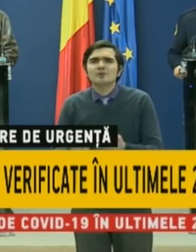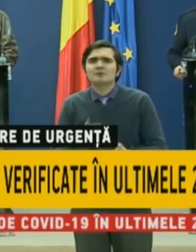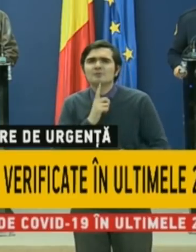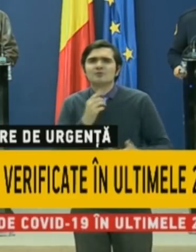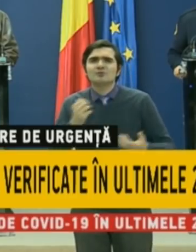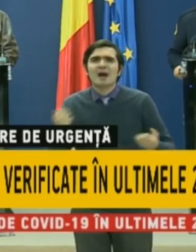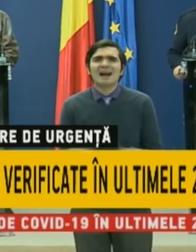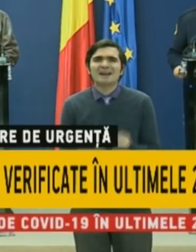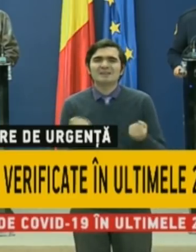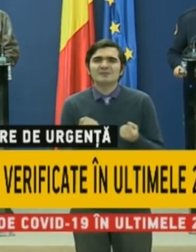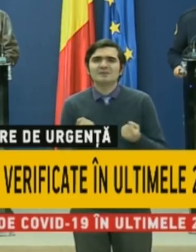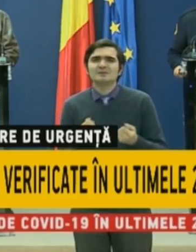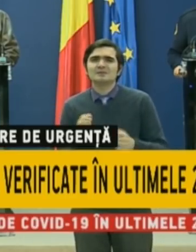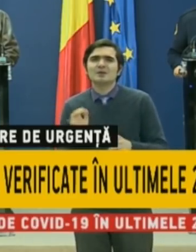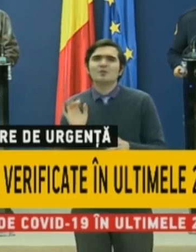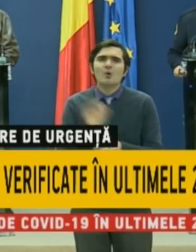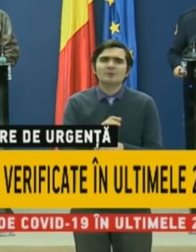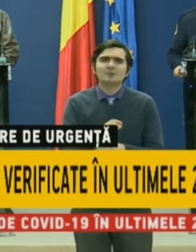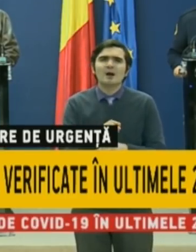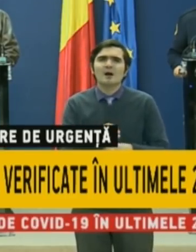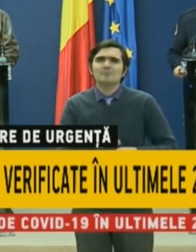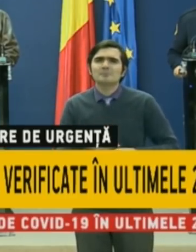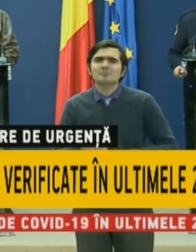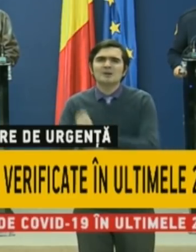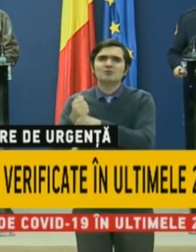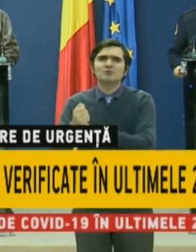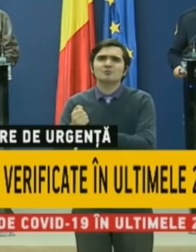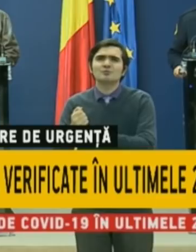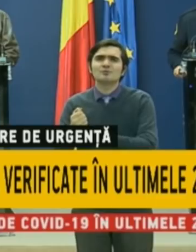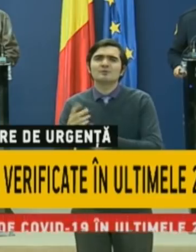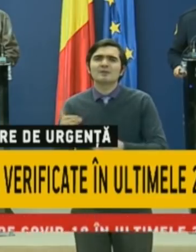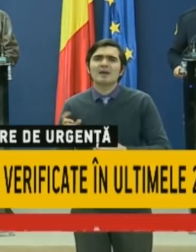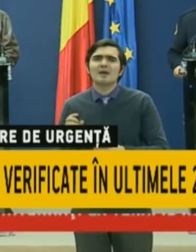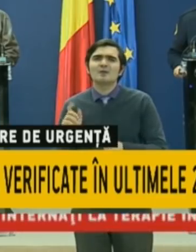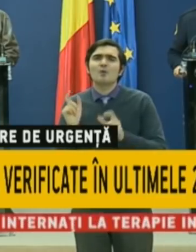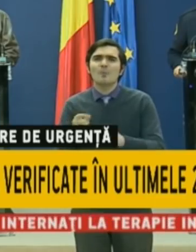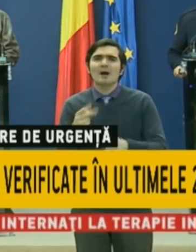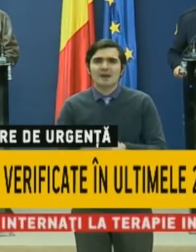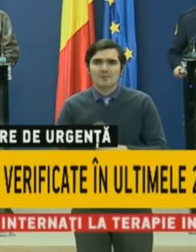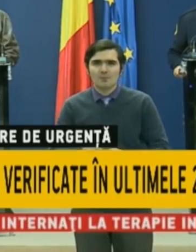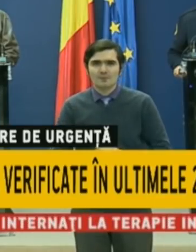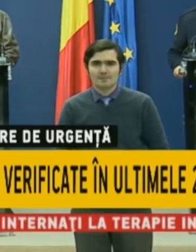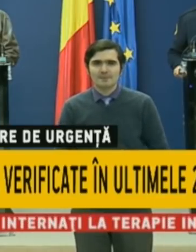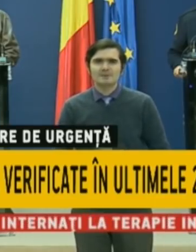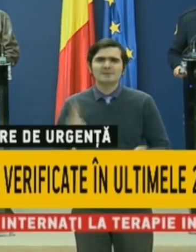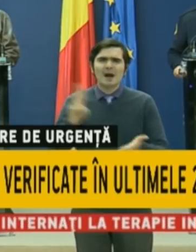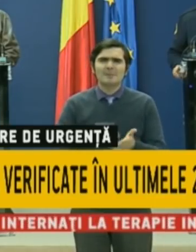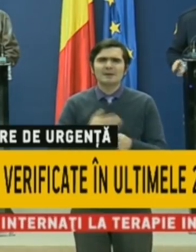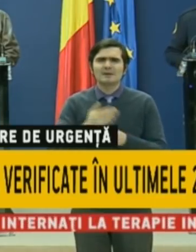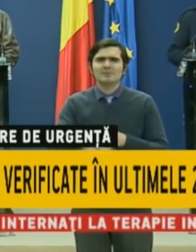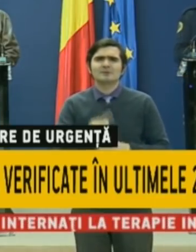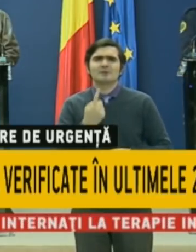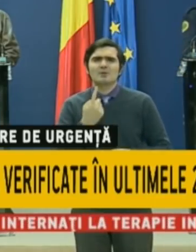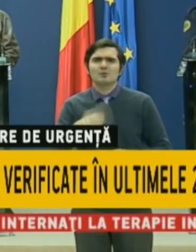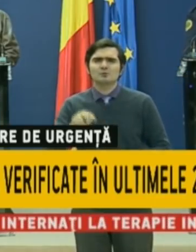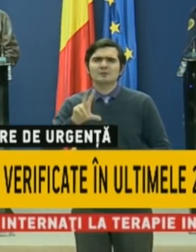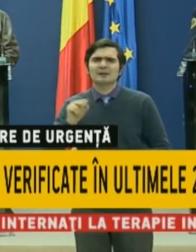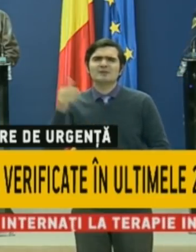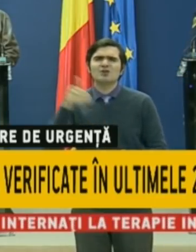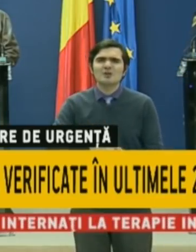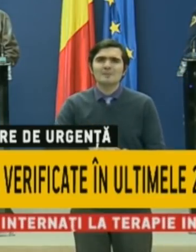zădărnicirea combaterii bolilor. De asemenea, au fost aplicate peste 130.000 de sancțiuni, în